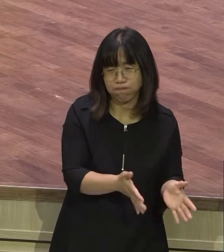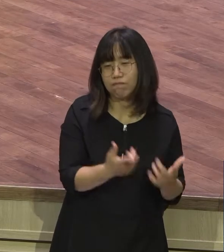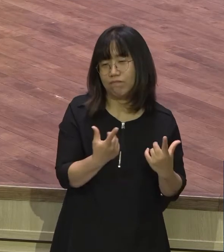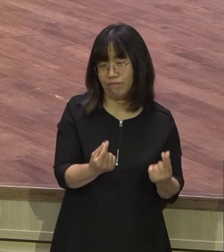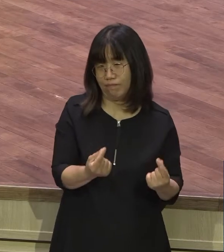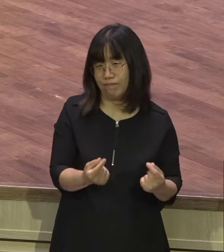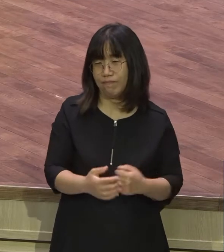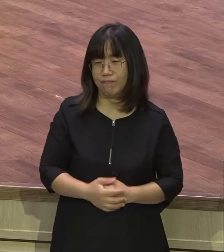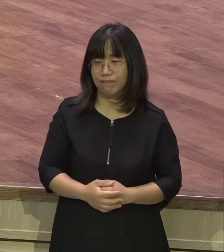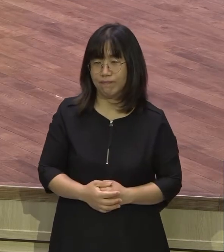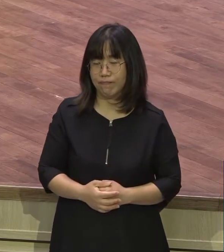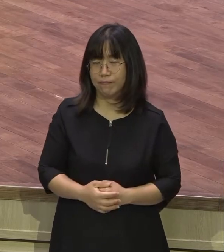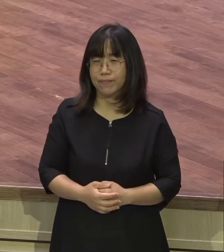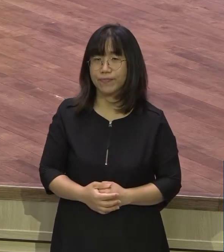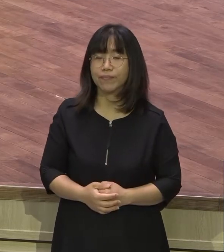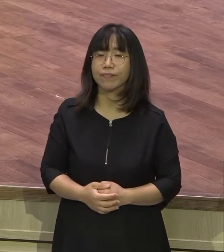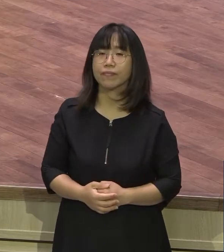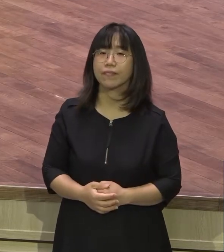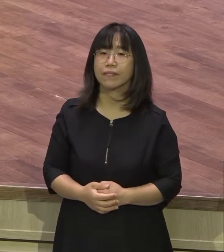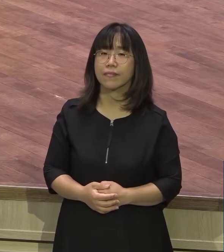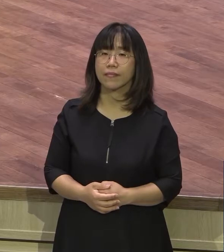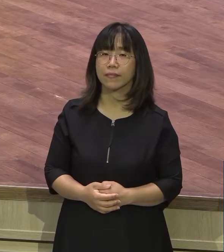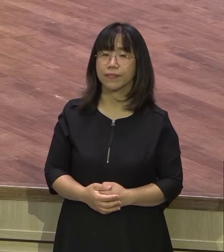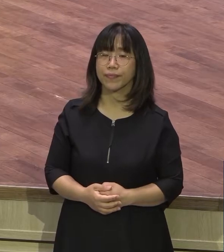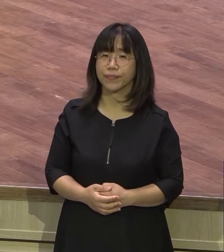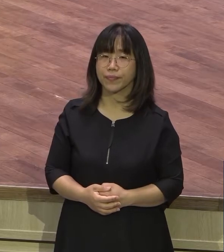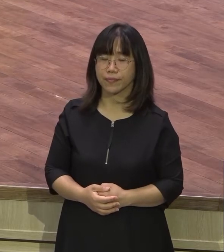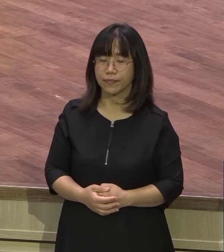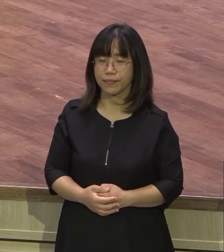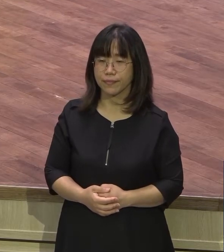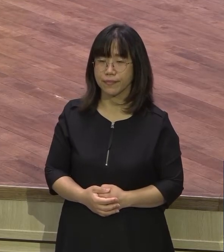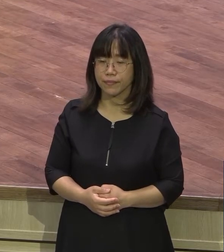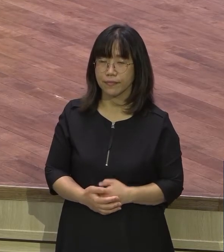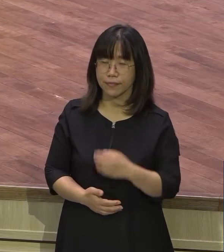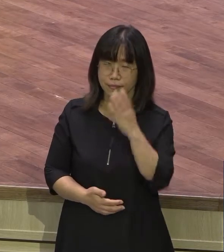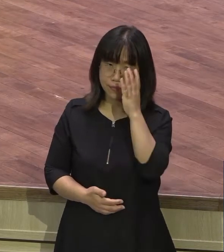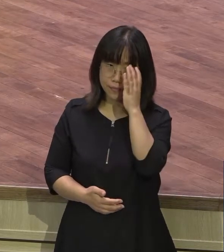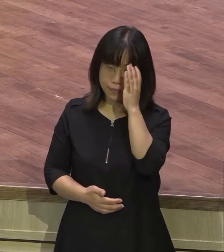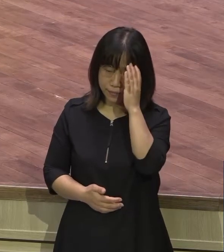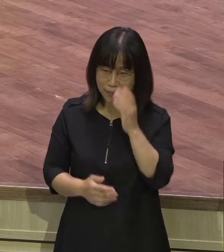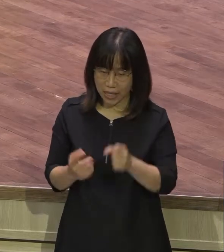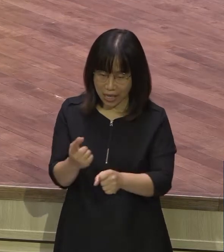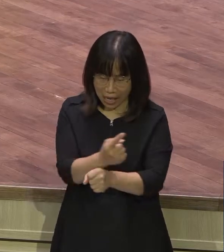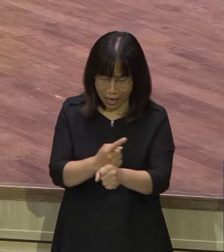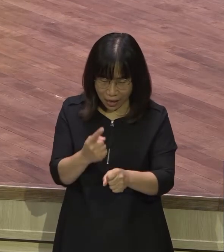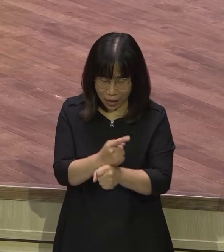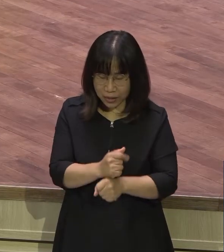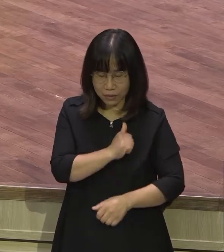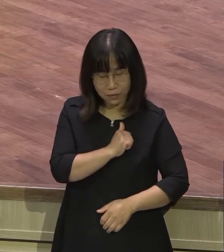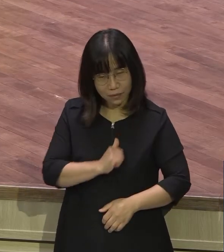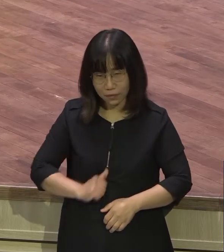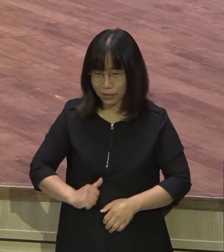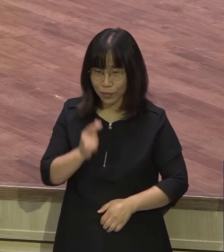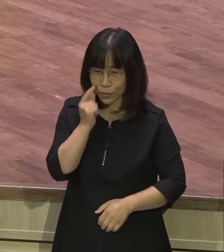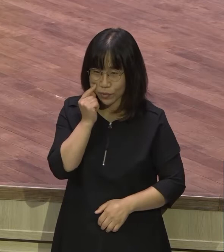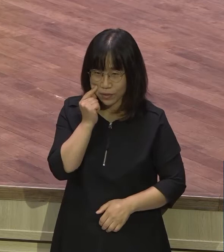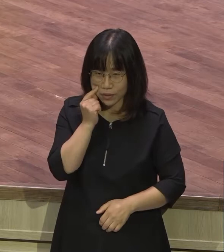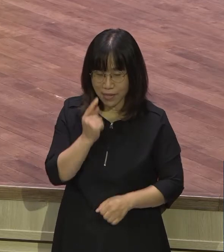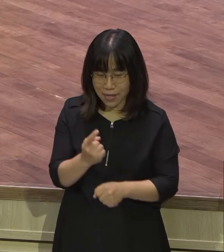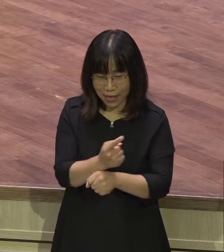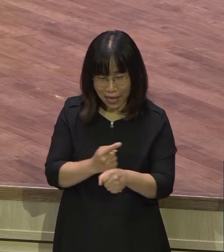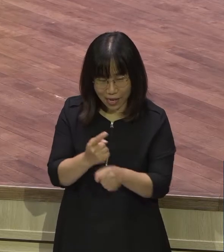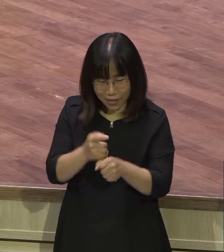받는데 어떻게 하나님 일을 하겠어요. 계속 사단에게 잡혀버립니다. 1시간을 못 견뎌요. 1시간을